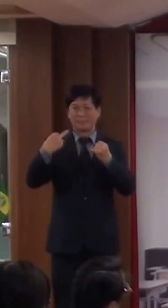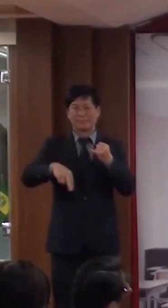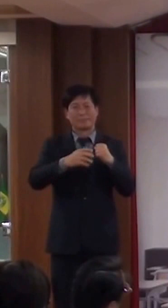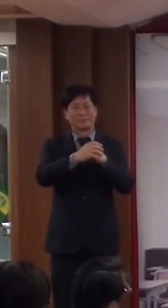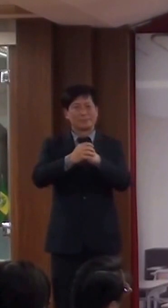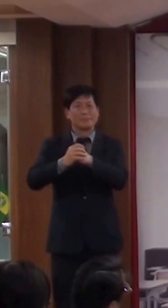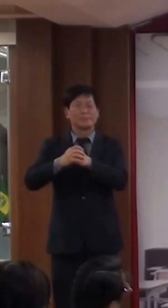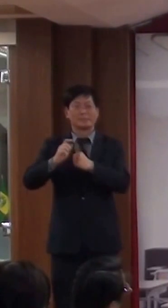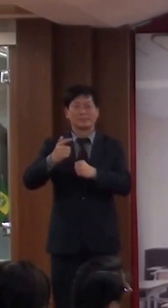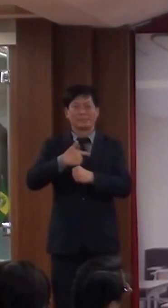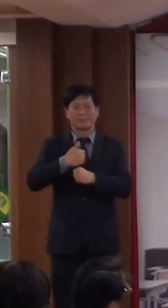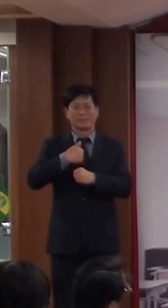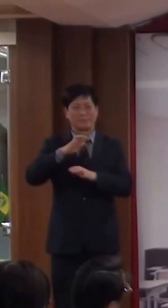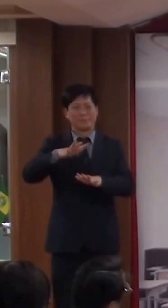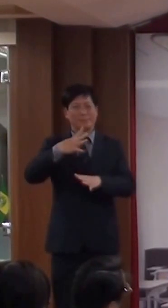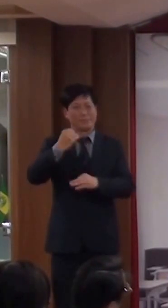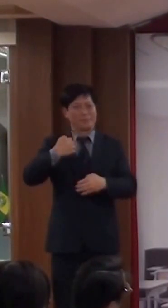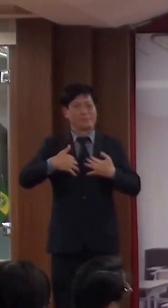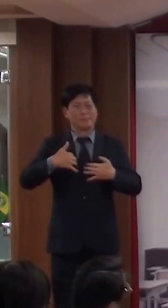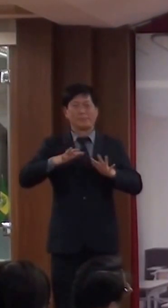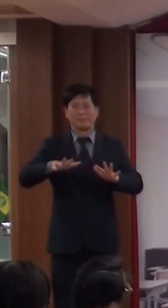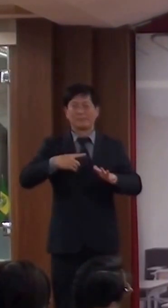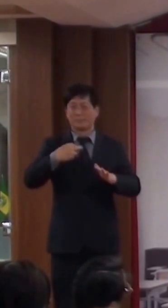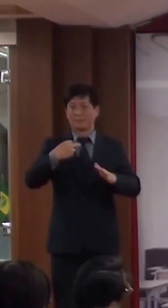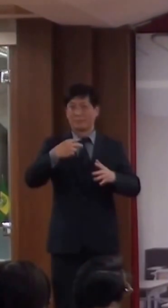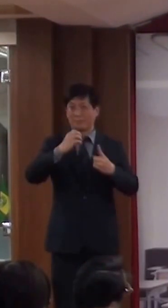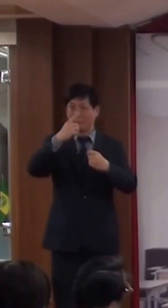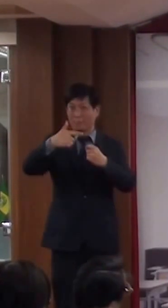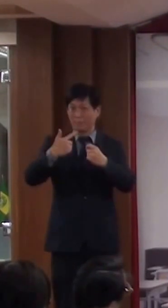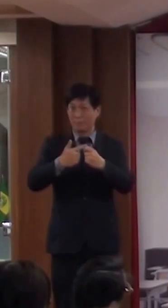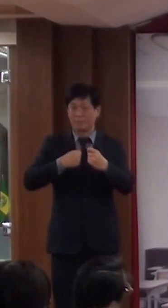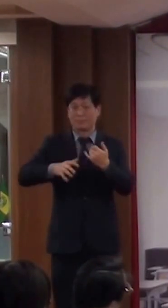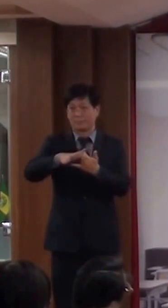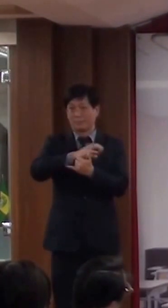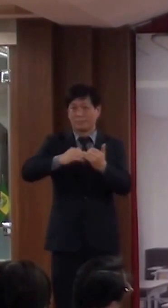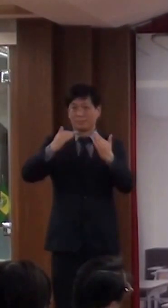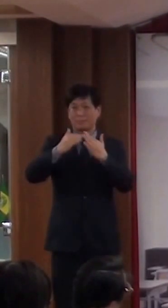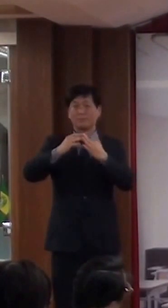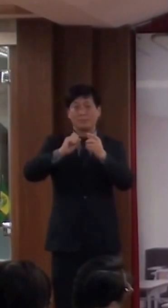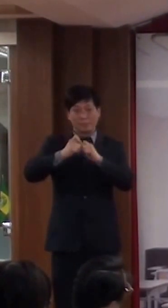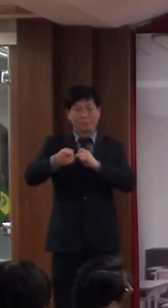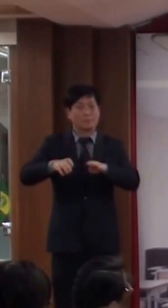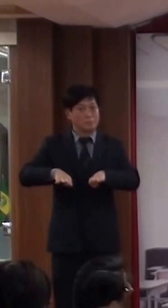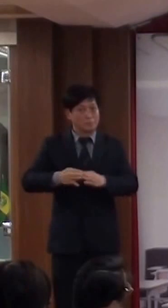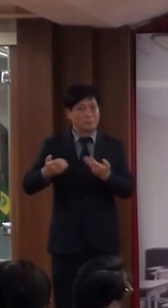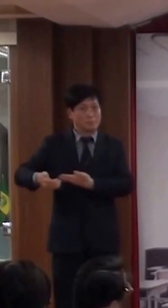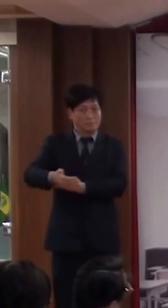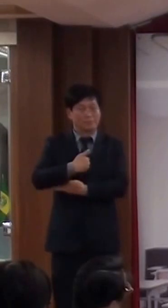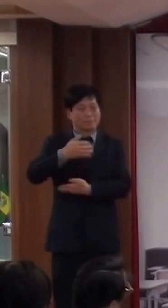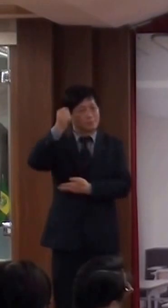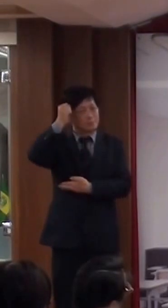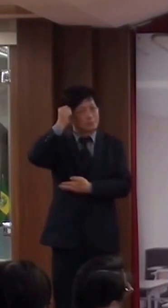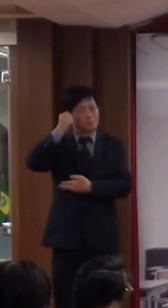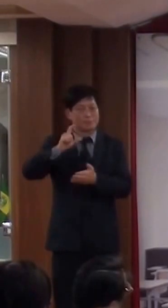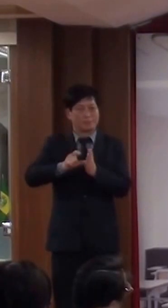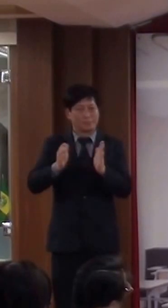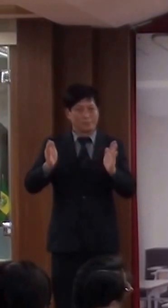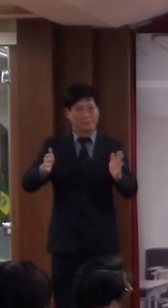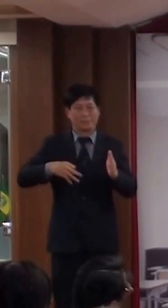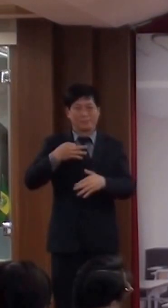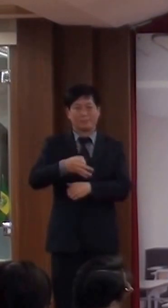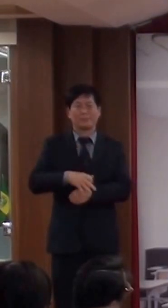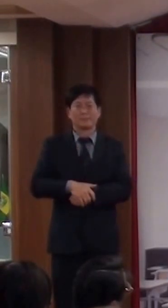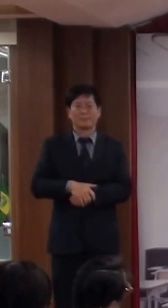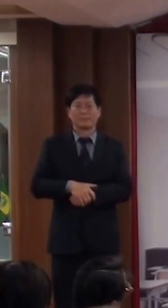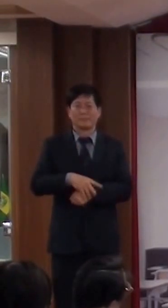福大家有个美好的一天哦。那么也提醒大家呢，在106年的全国性房屋税就要来开征喽，提醒大家一定要在期限之内来缴纳